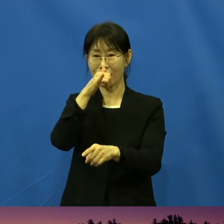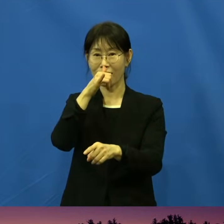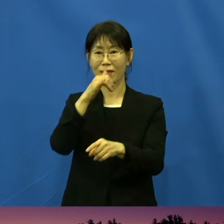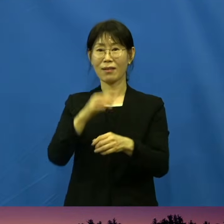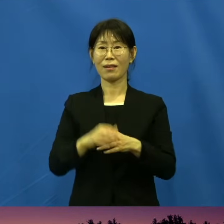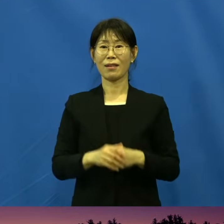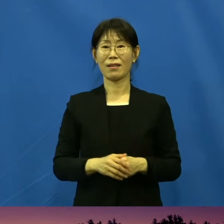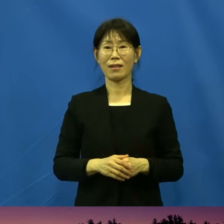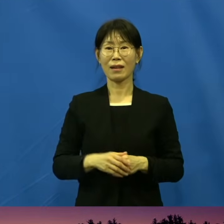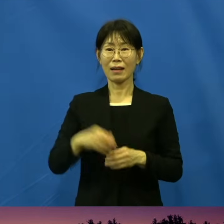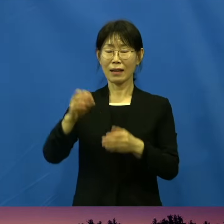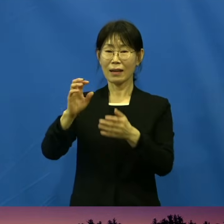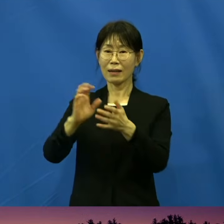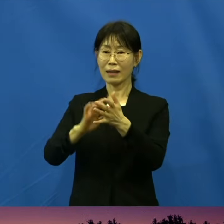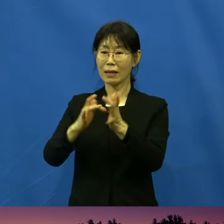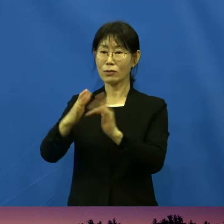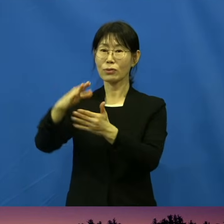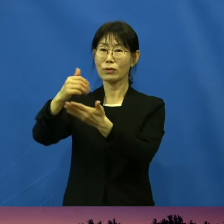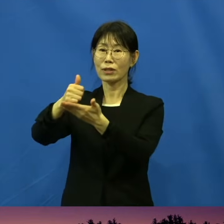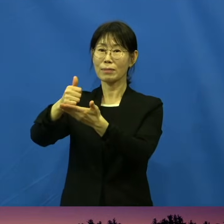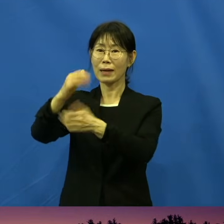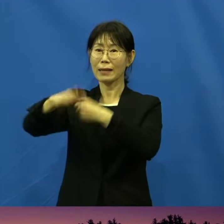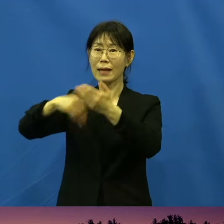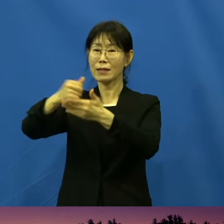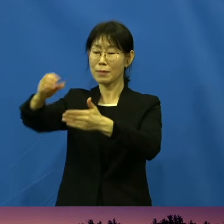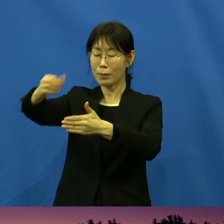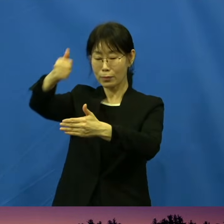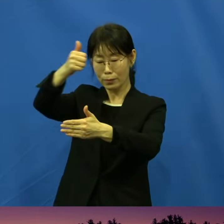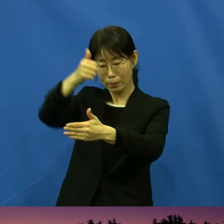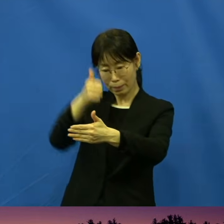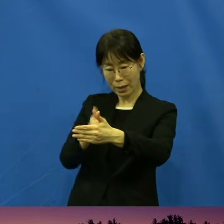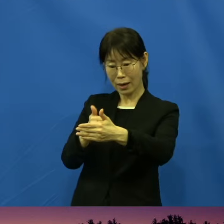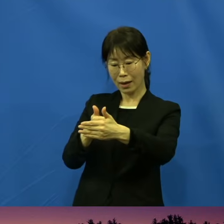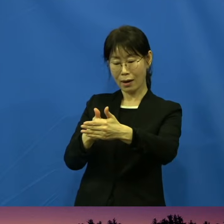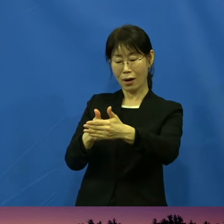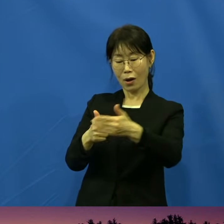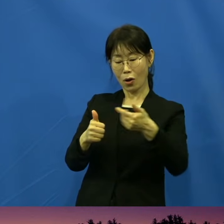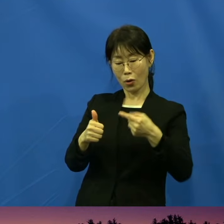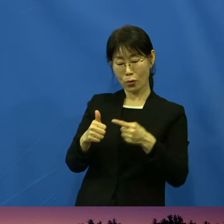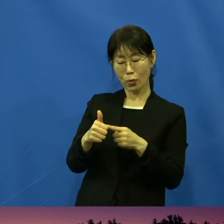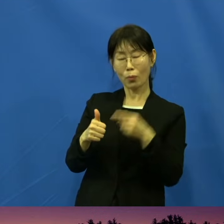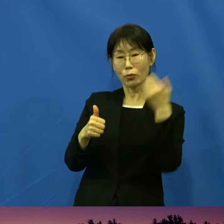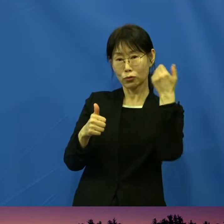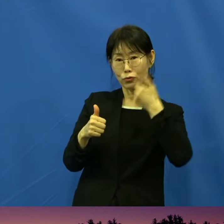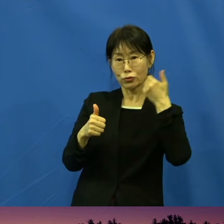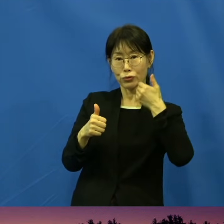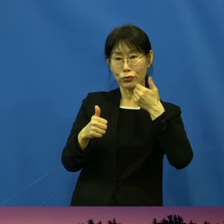거하시는 그분이 어떤 분이라고요? 그 안에는 지혜와 지식의 모든 보화가 감춰져 있다는